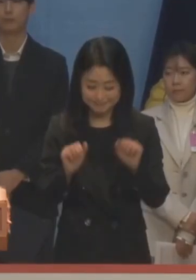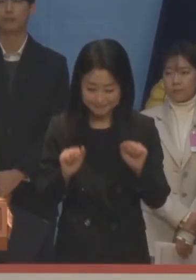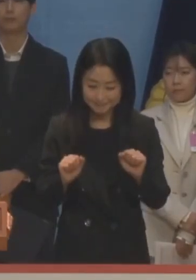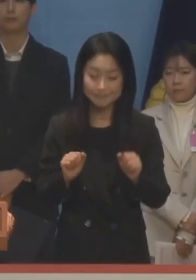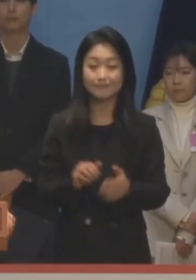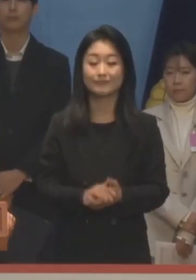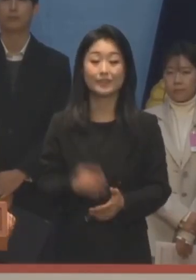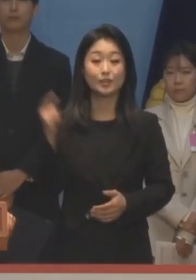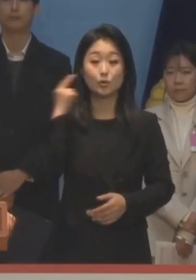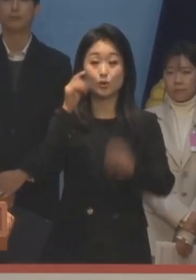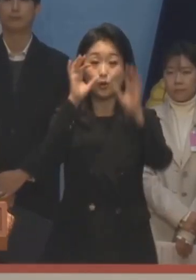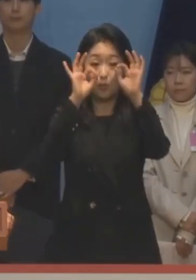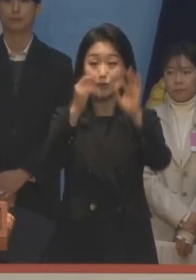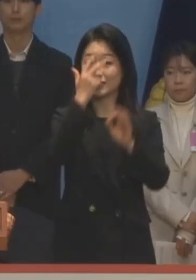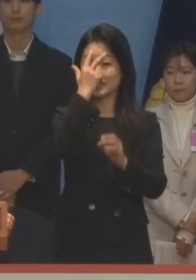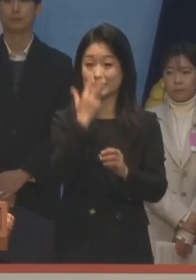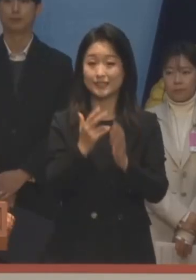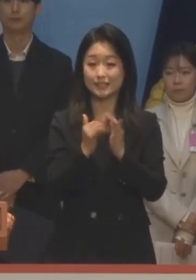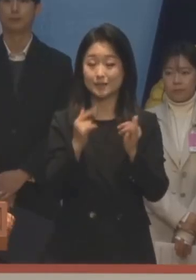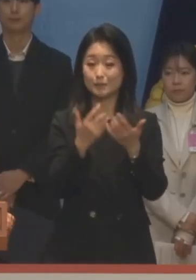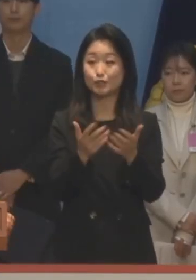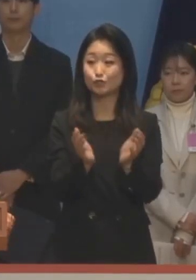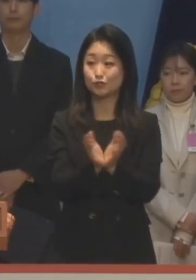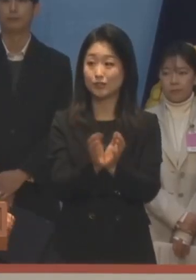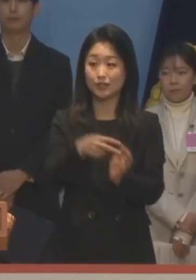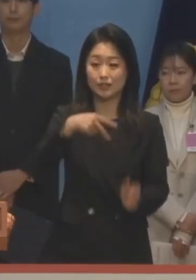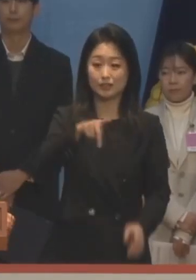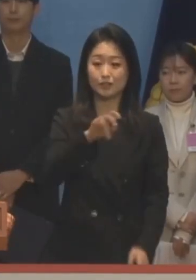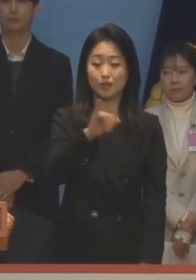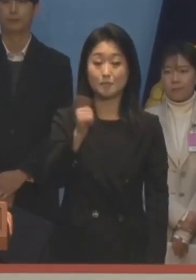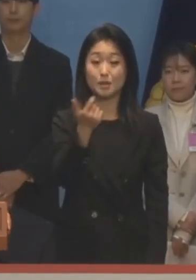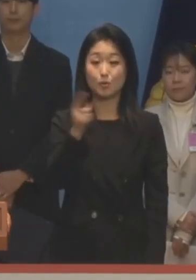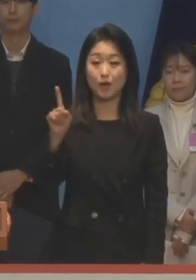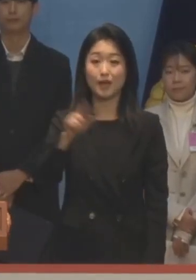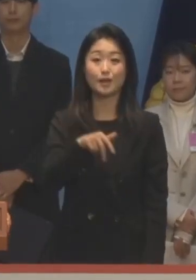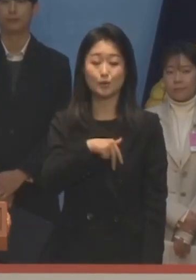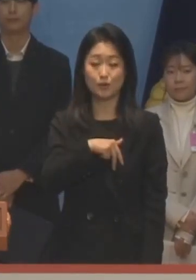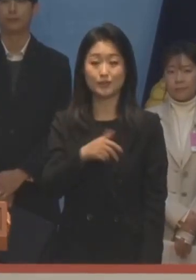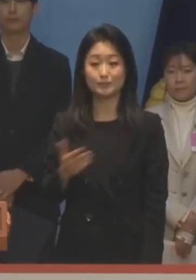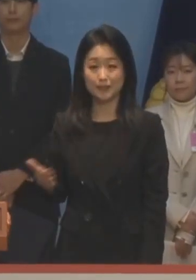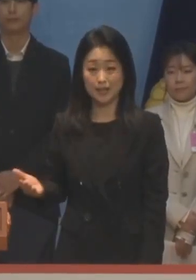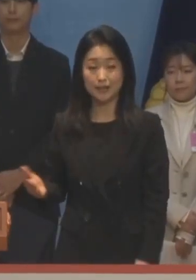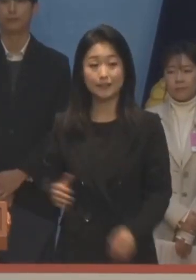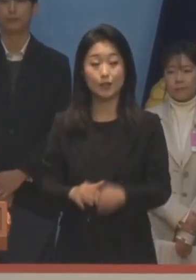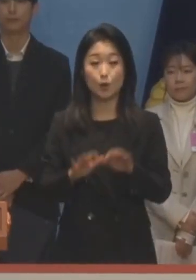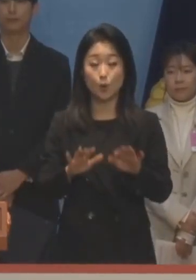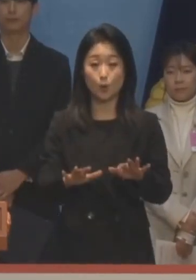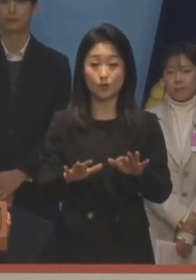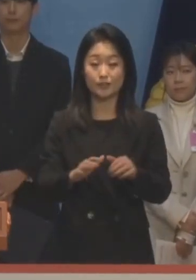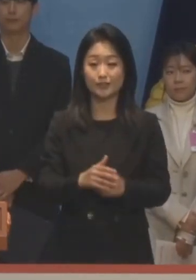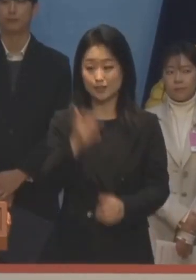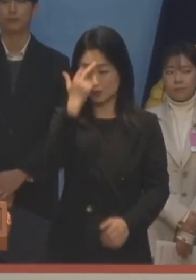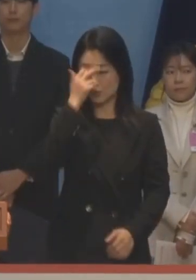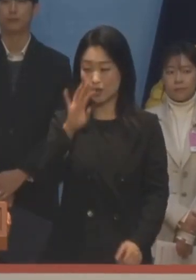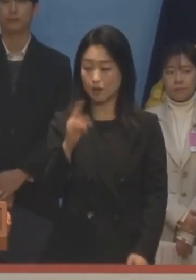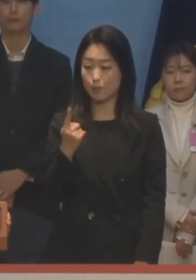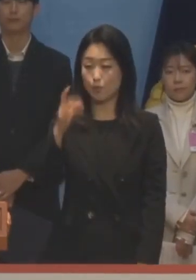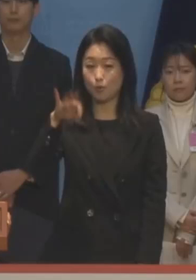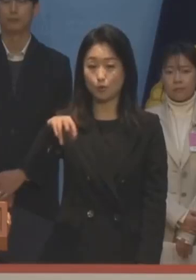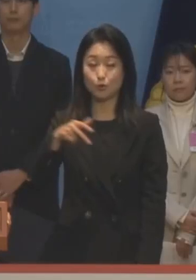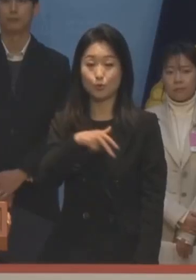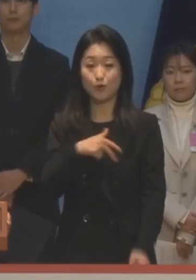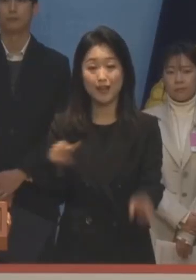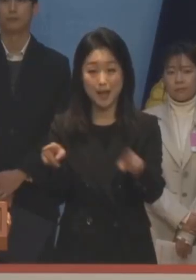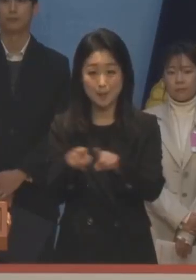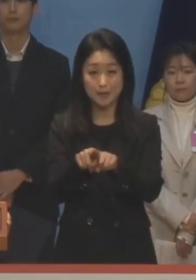안녕하십니까. 소리로 보는 시각장애인 더불어민주당 서미화 의원입니다. 오늘 최보윤 의원님과 함께